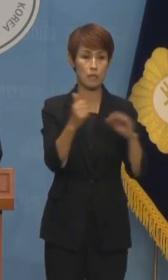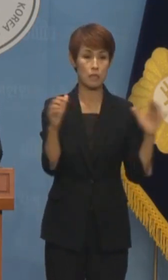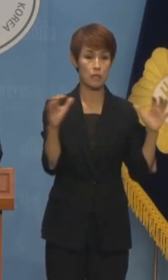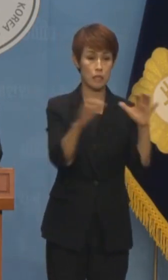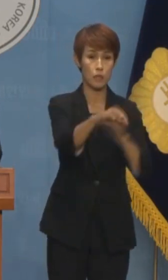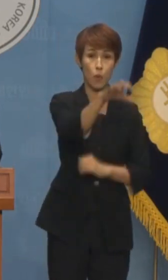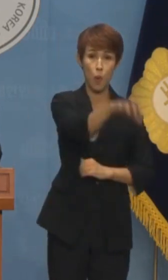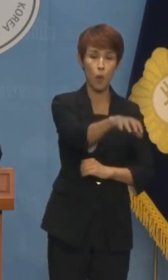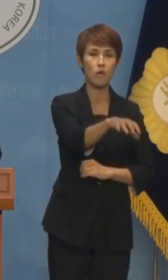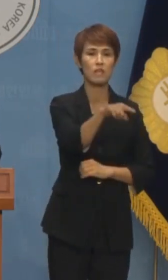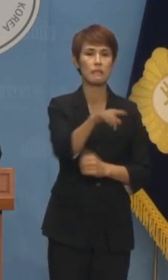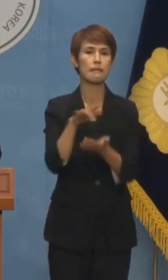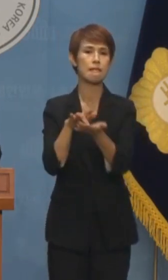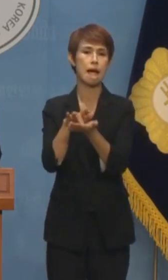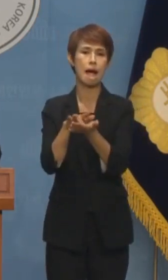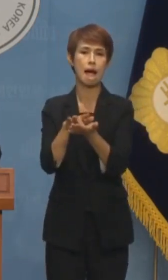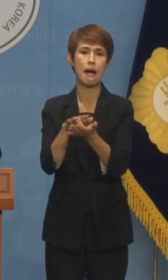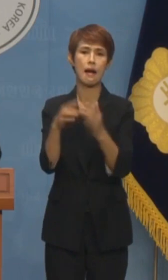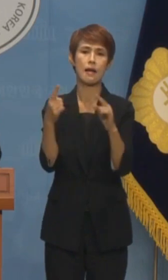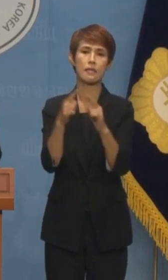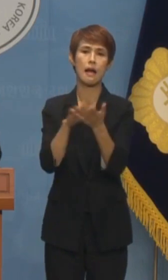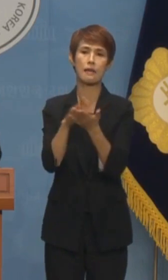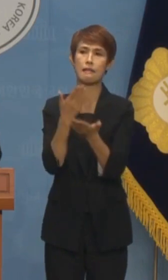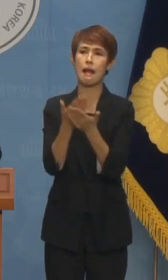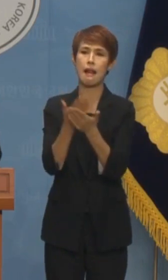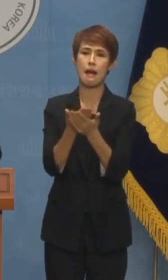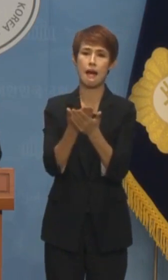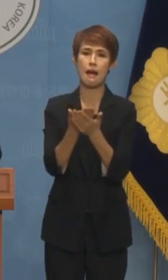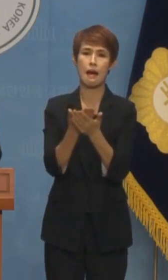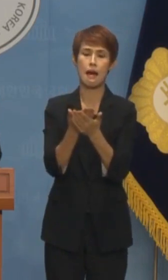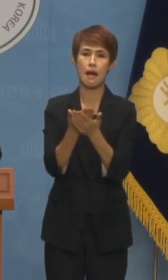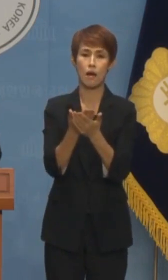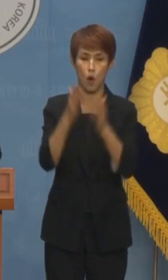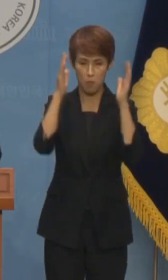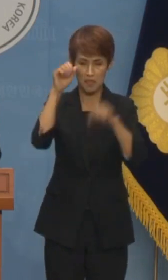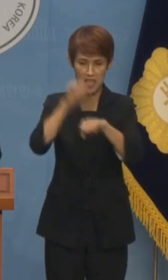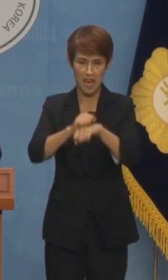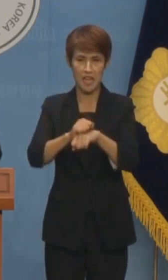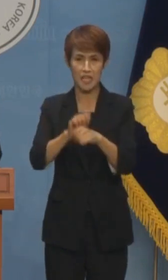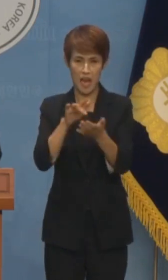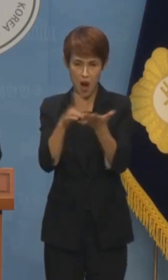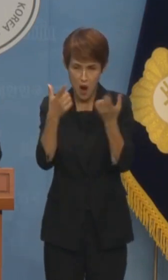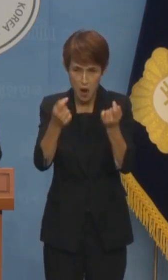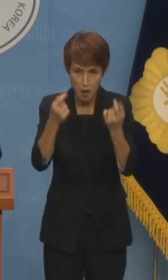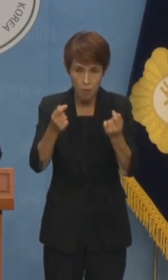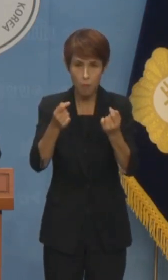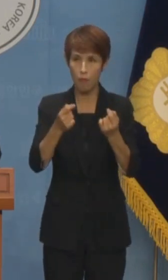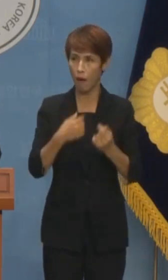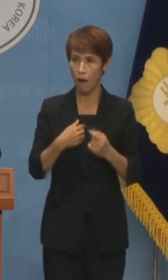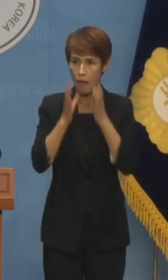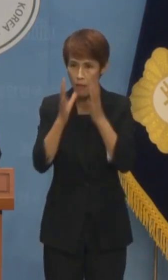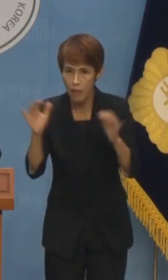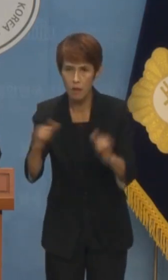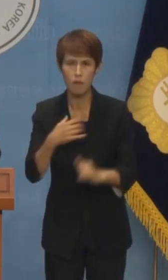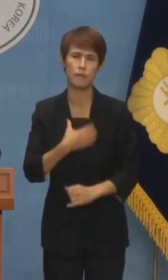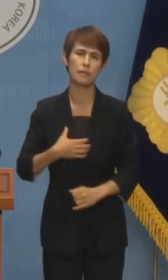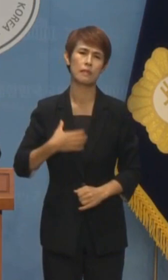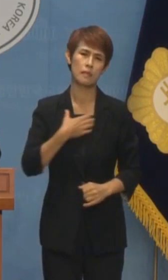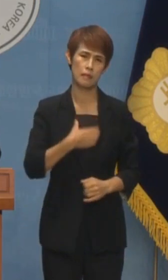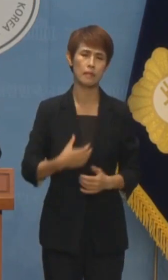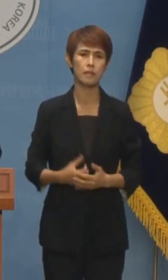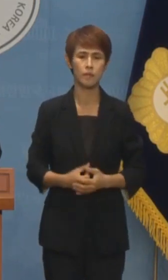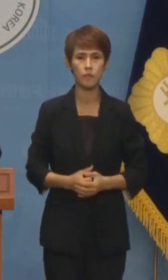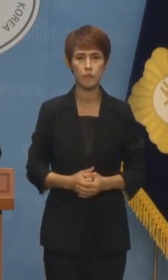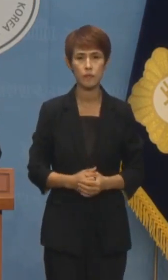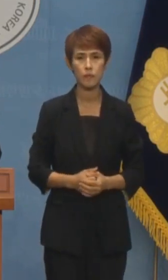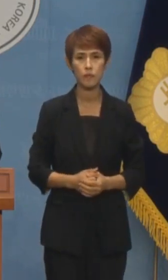중심으로 ADHD 치료제가 공부 잘하는 약으로 둔갑해 우리 학생들이 현혹될까 몹시 우려스럽습니다.